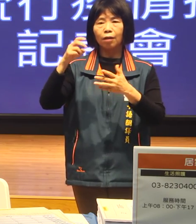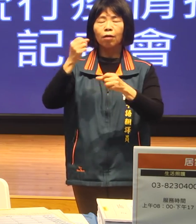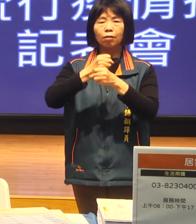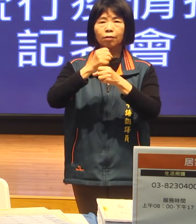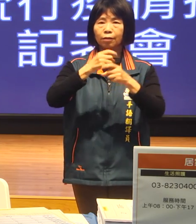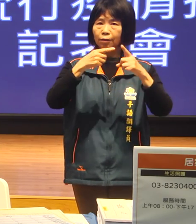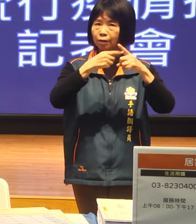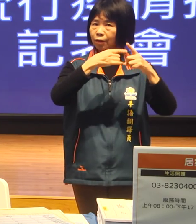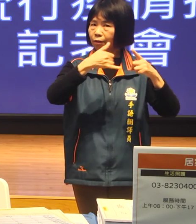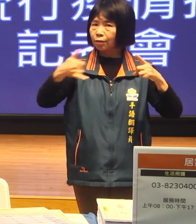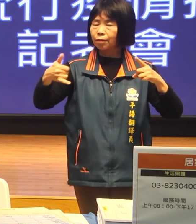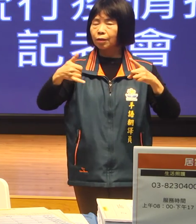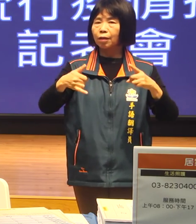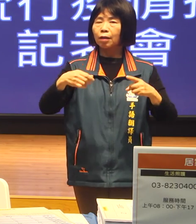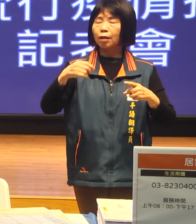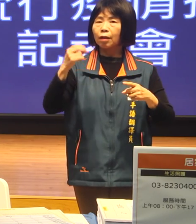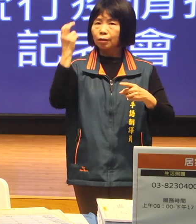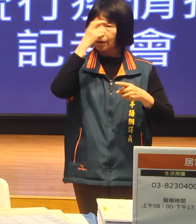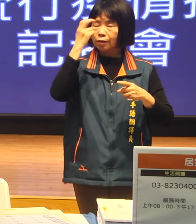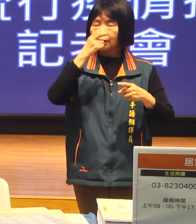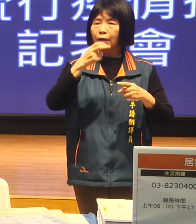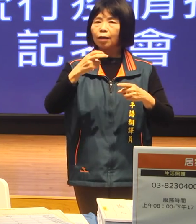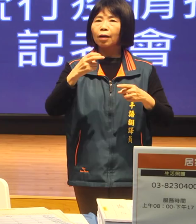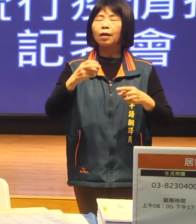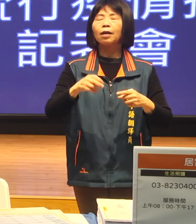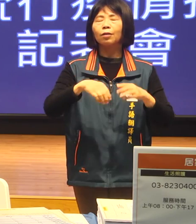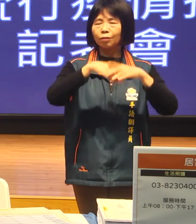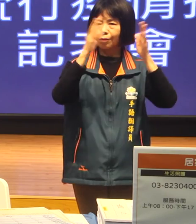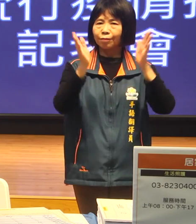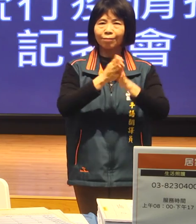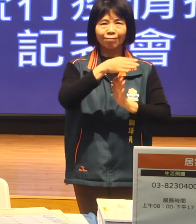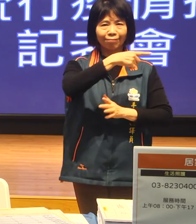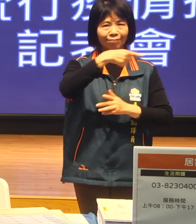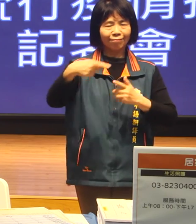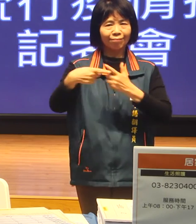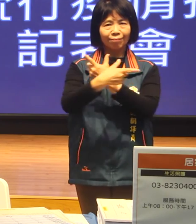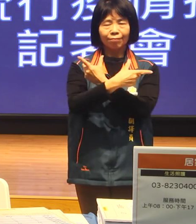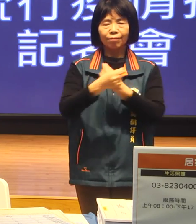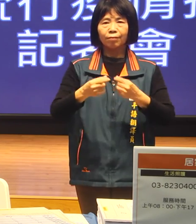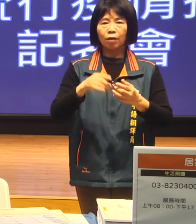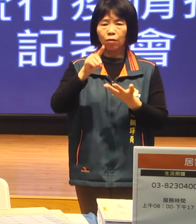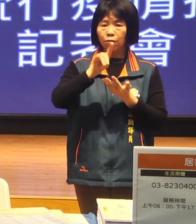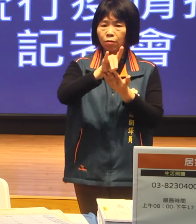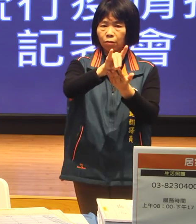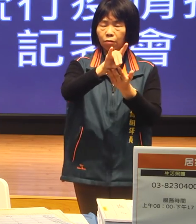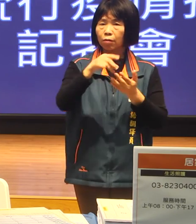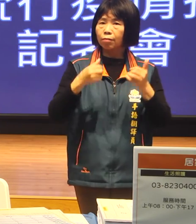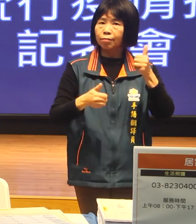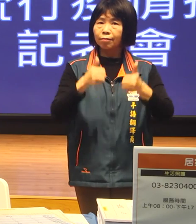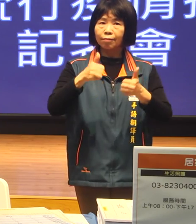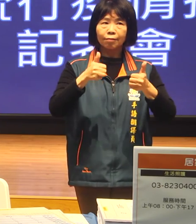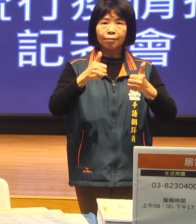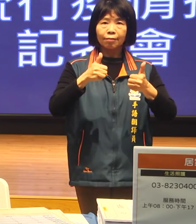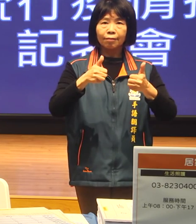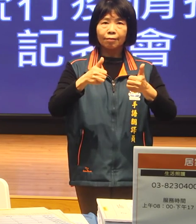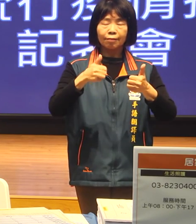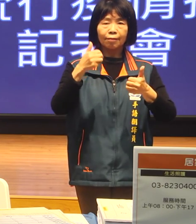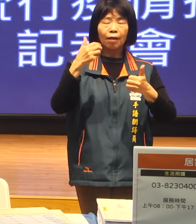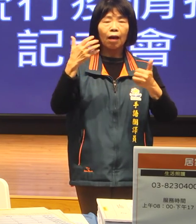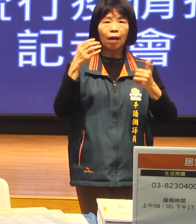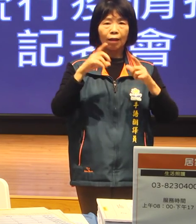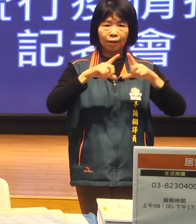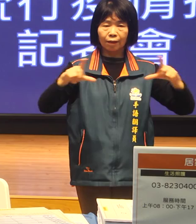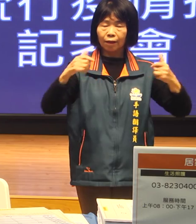人员，那快筛的结果全部都是阴性。那龙舟赛事的部分呢，也经过大会的